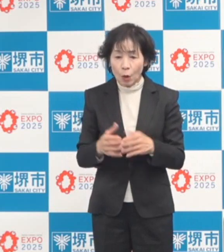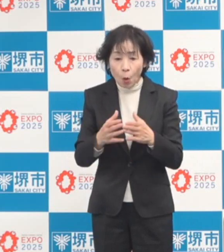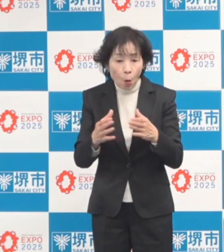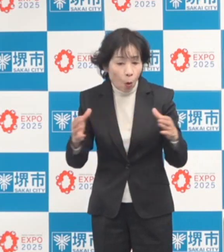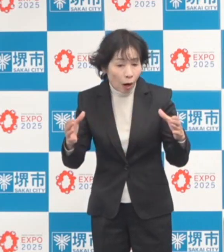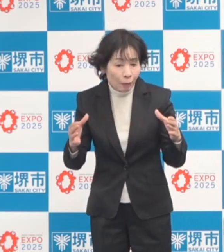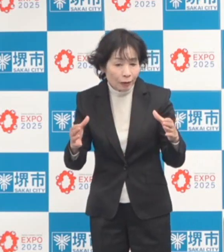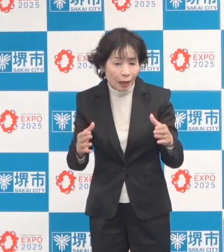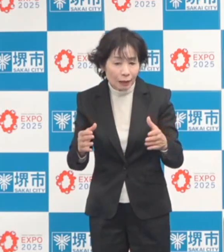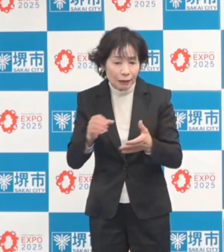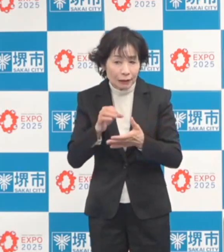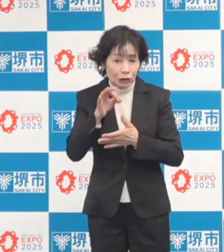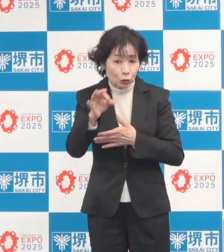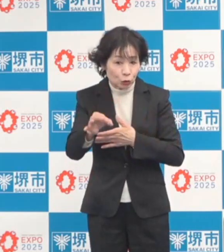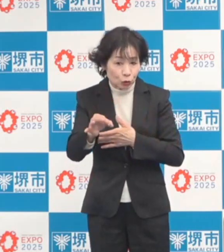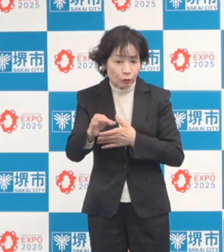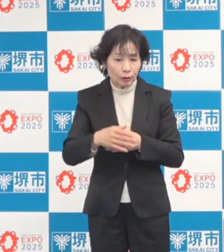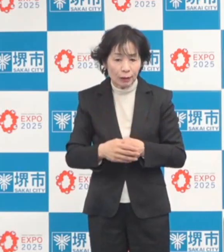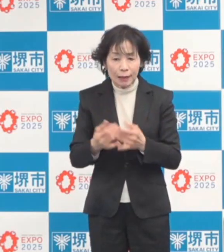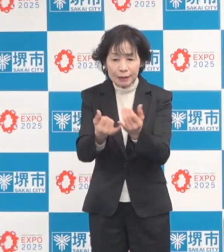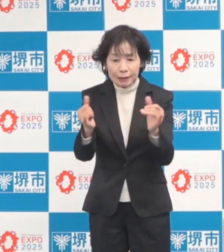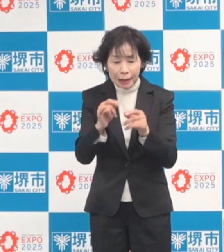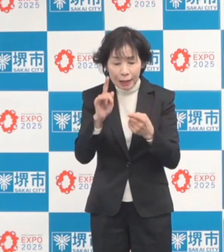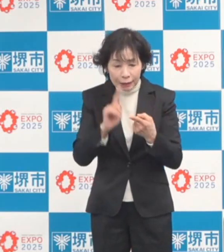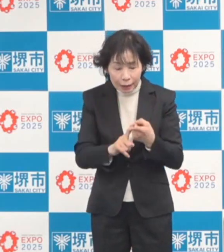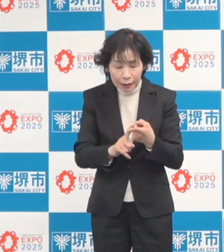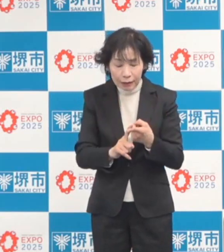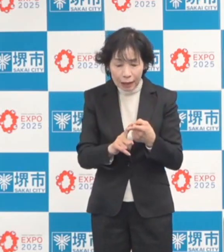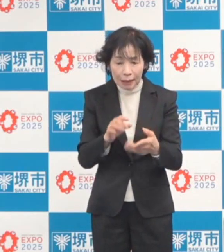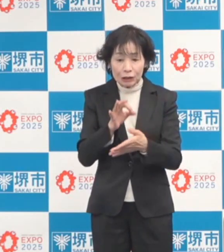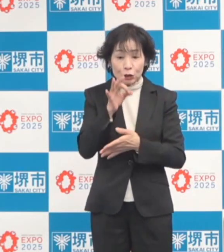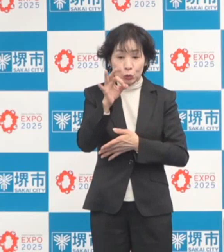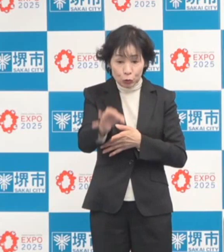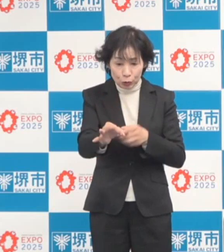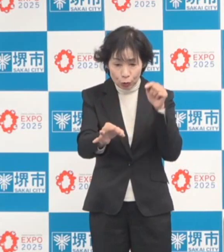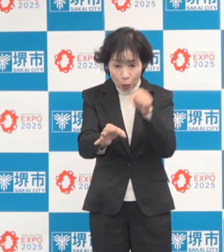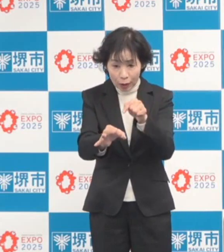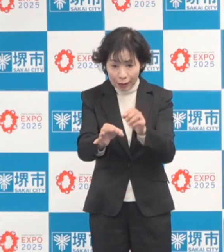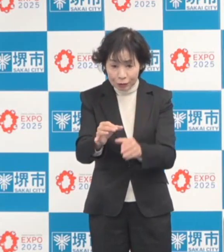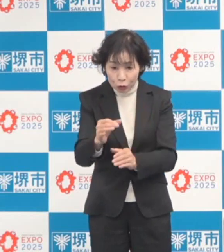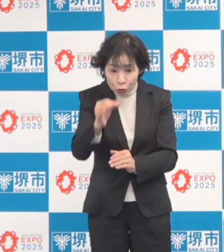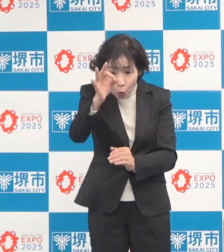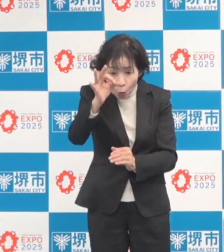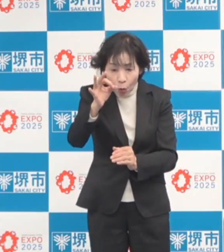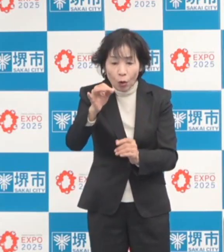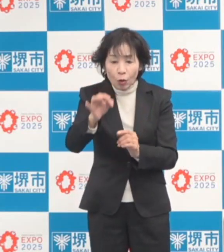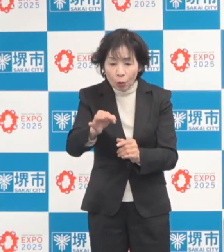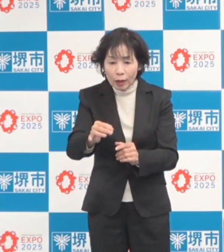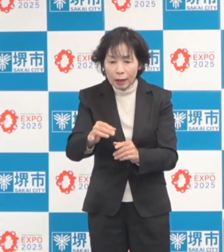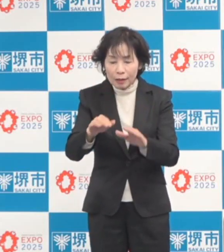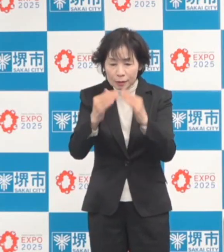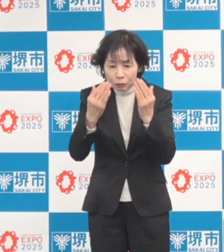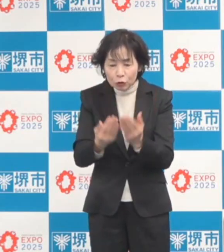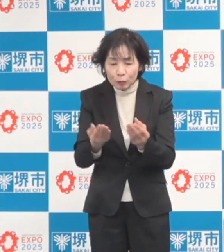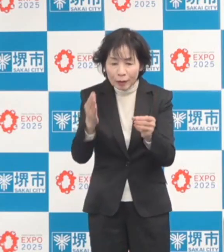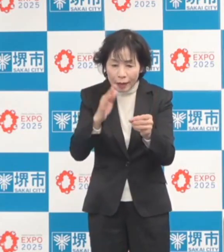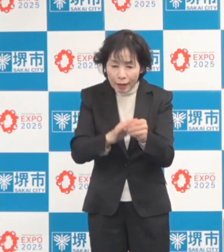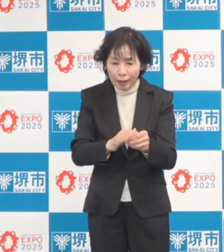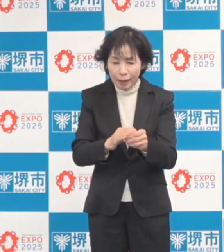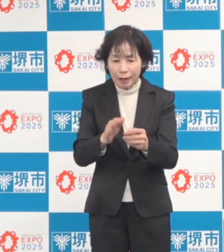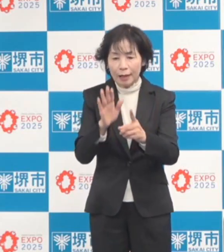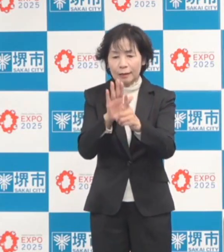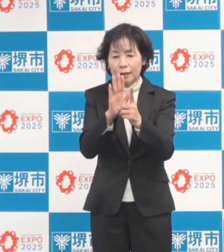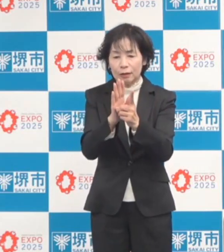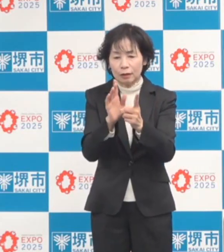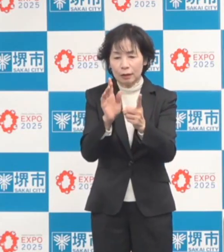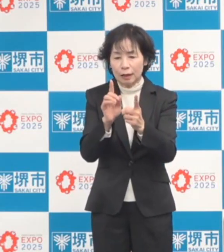な支出増員、社会的な要因による支出増も含めて対応するためには、は